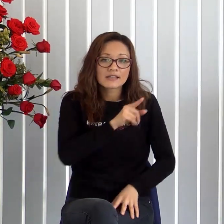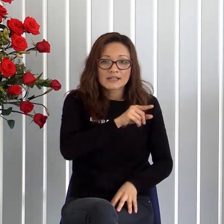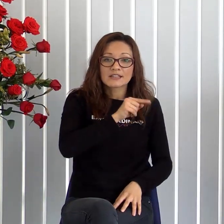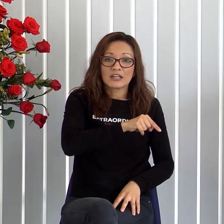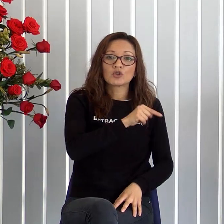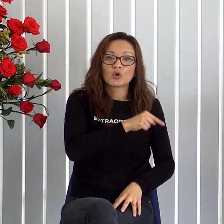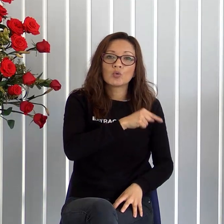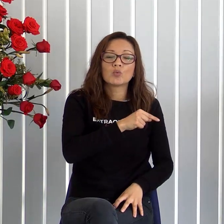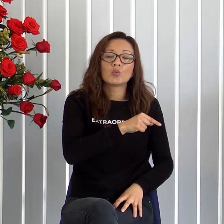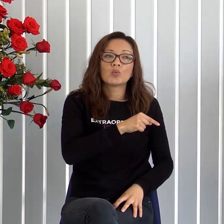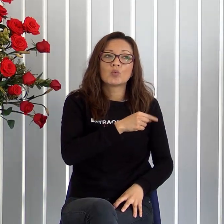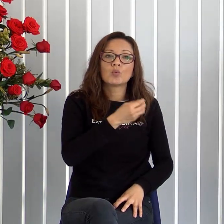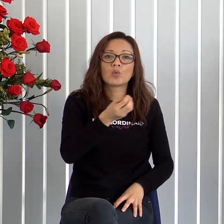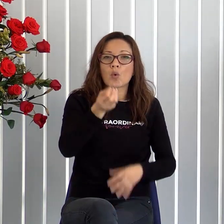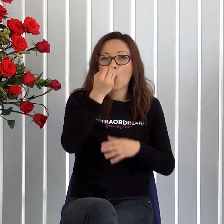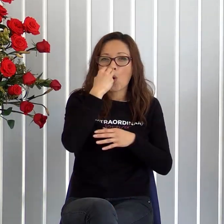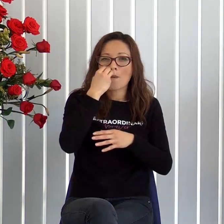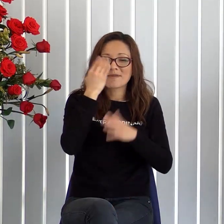la mesada?